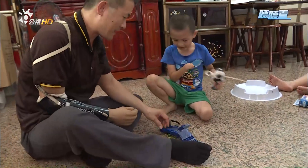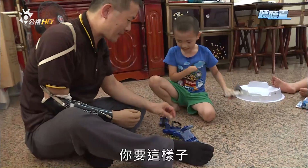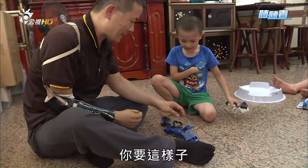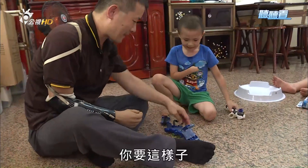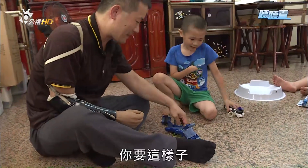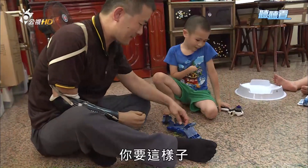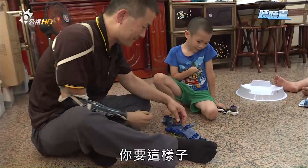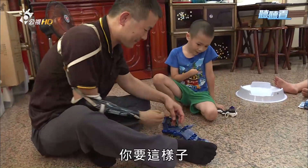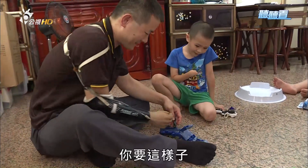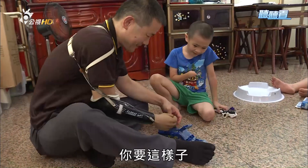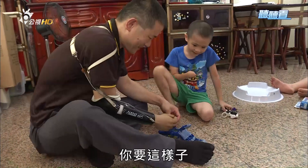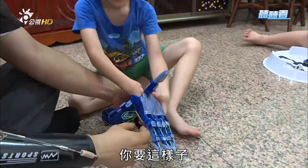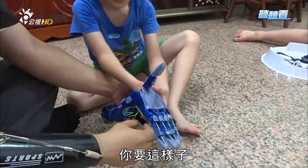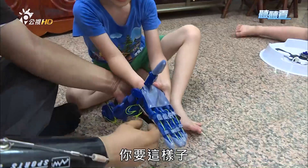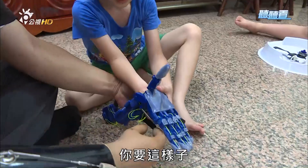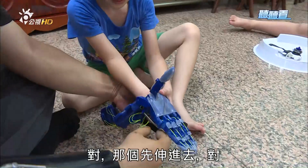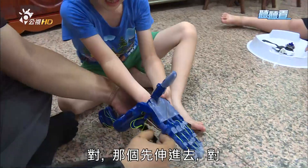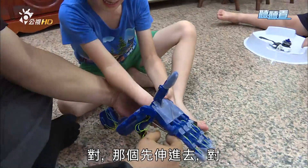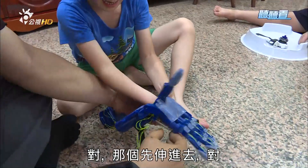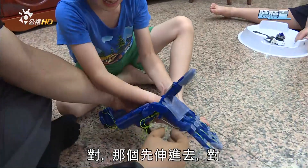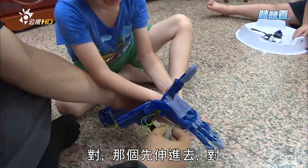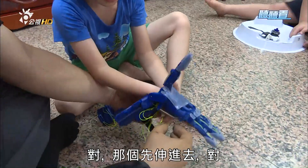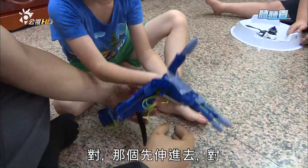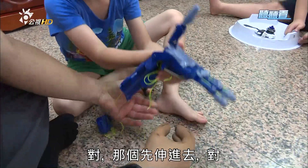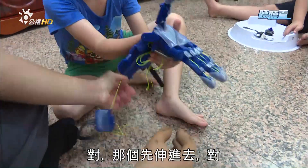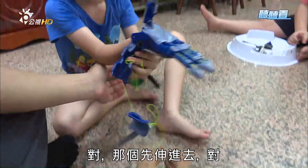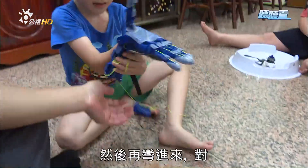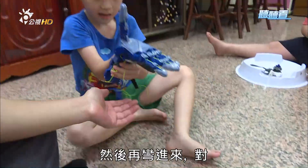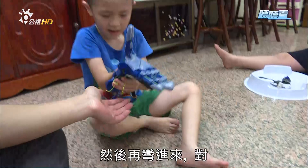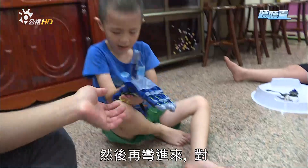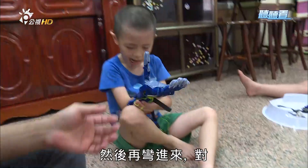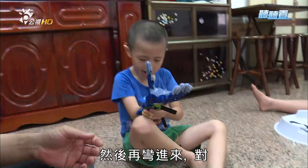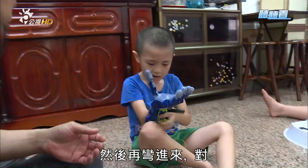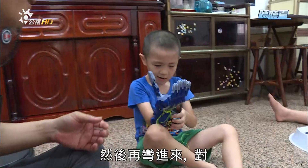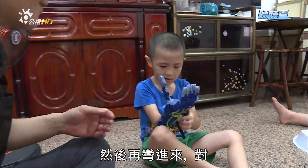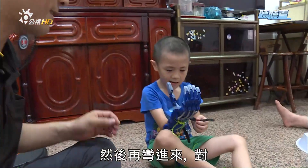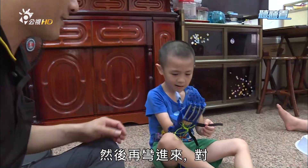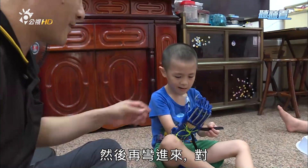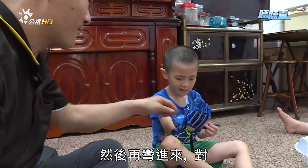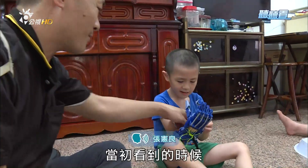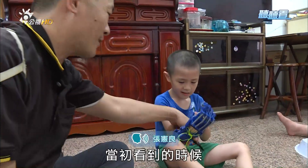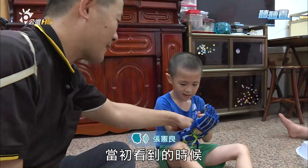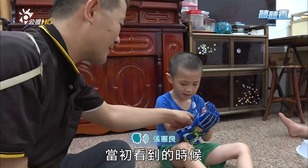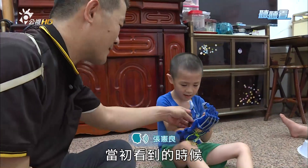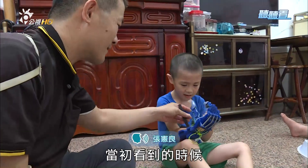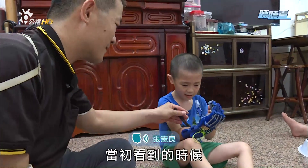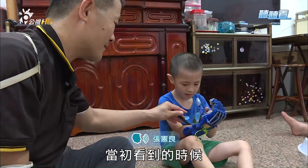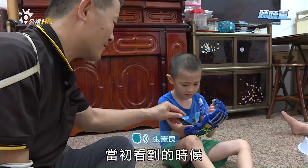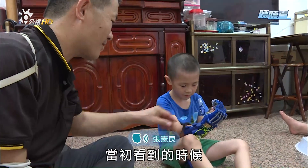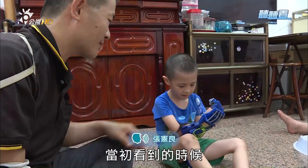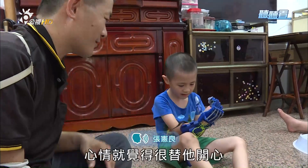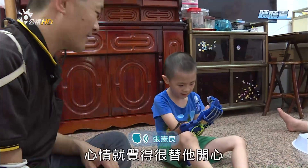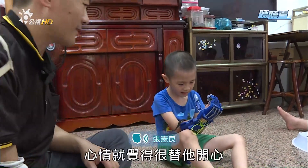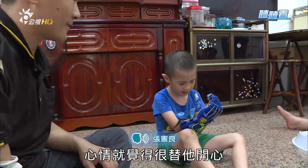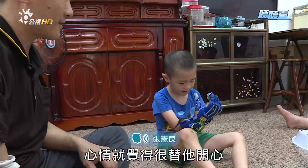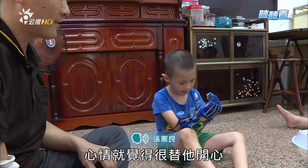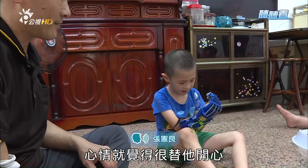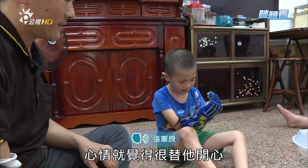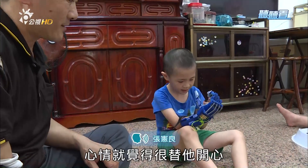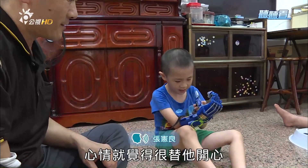你要这样子，哎，对，那个先伸进去，对，然后再弯进来，对。 当初看到的时候，心情就觉得很替